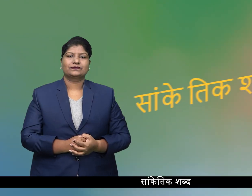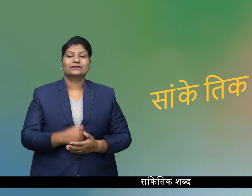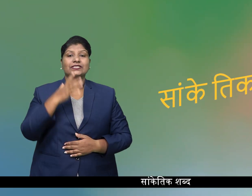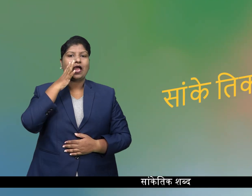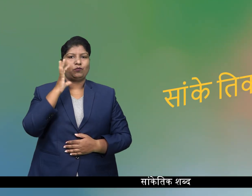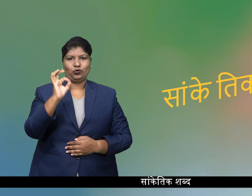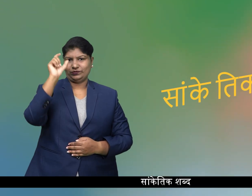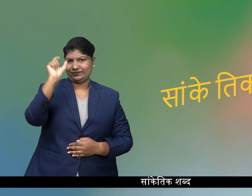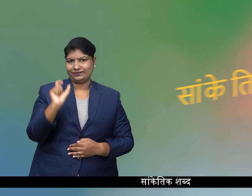सांकेतिक शब्द